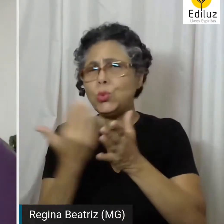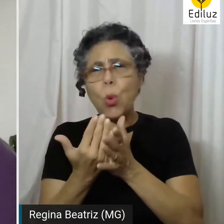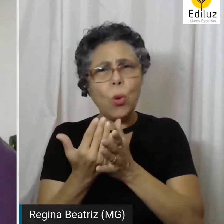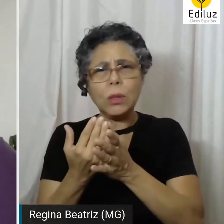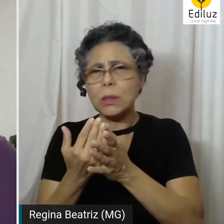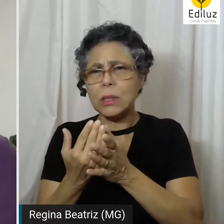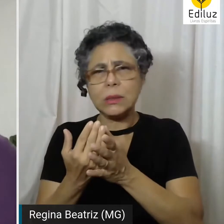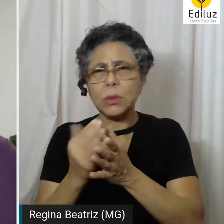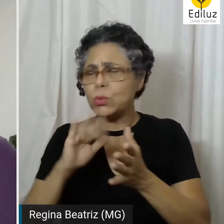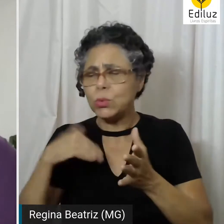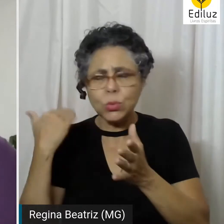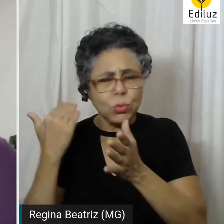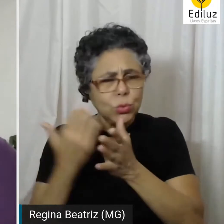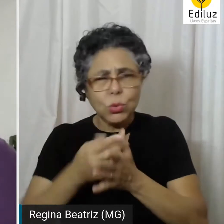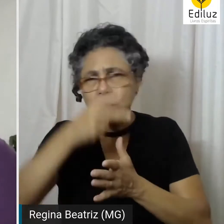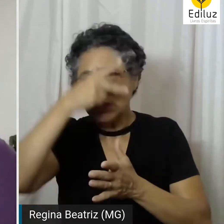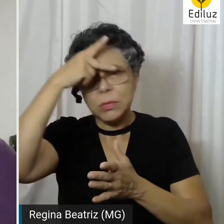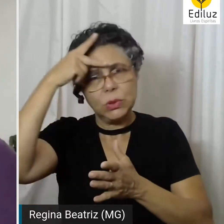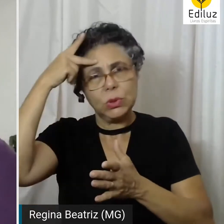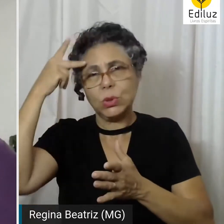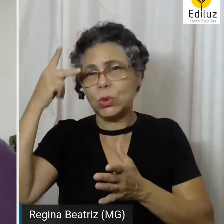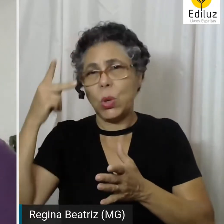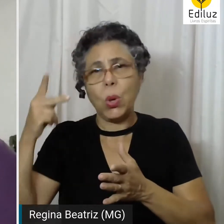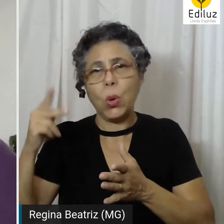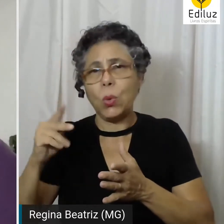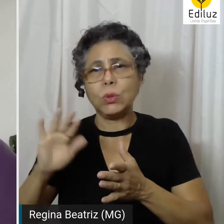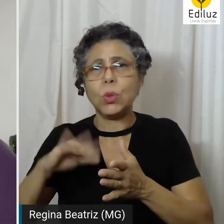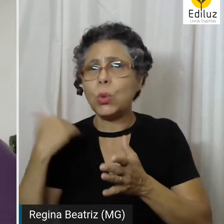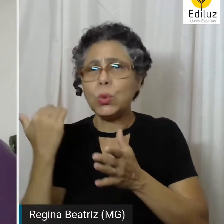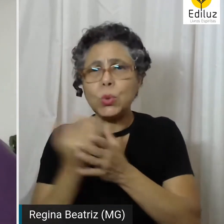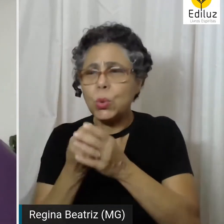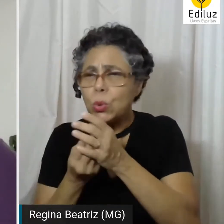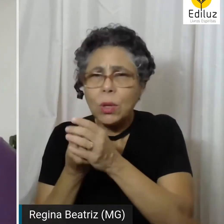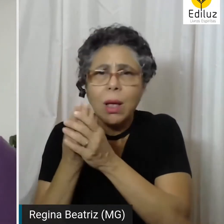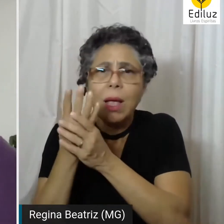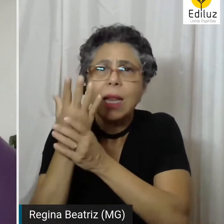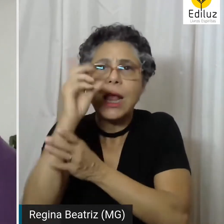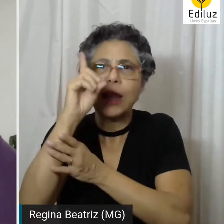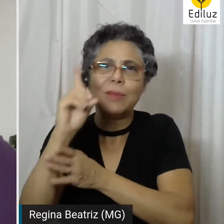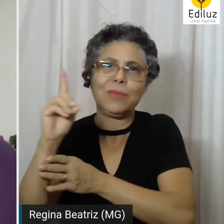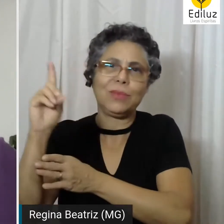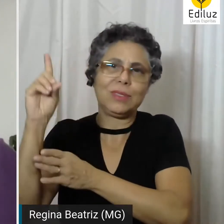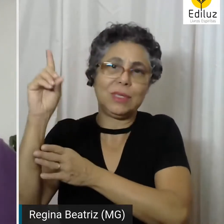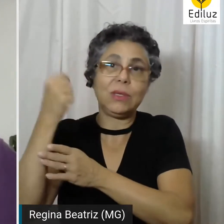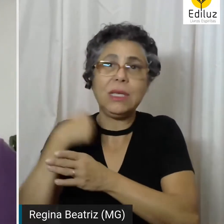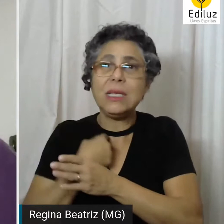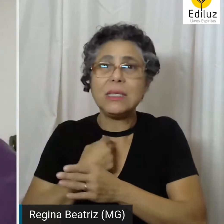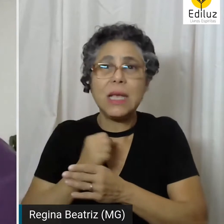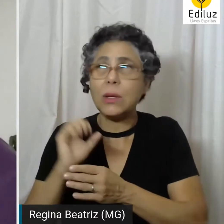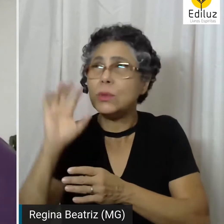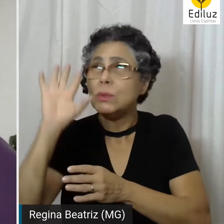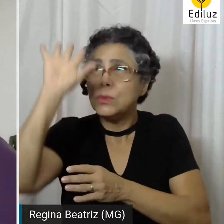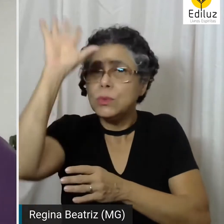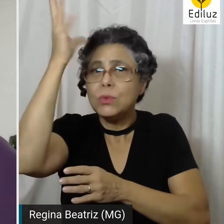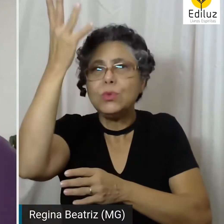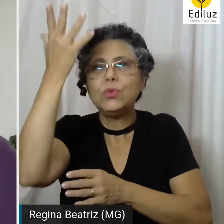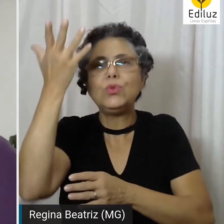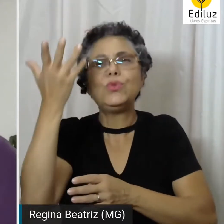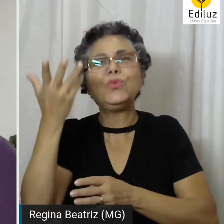né? E isso nos traria um estado mais sublime, mais elevado,